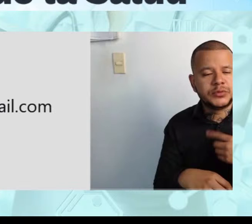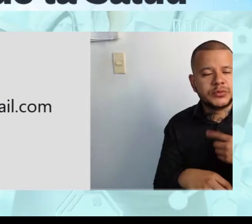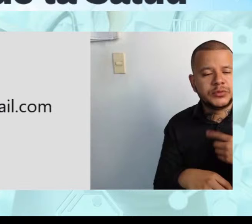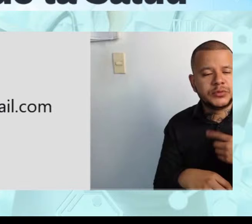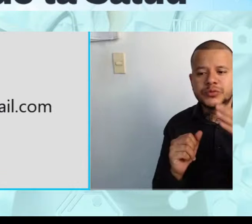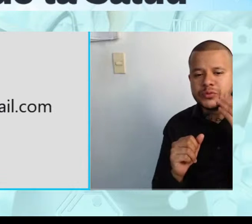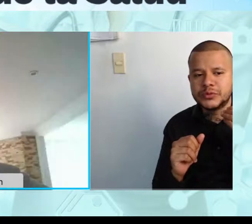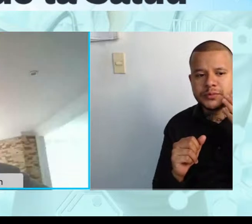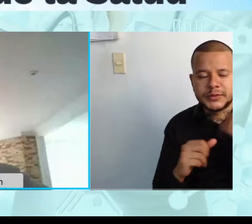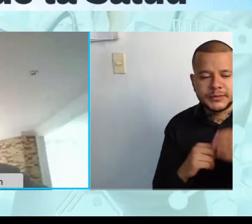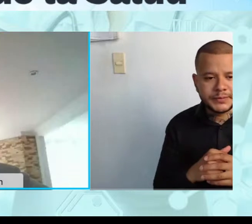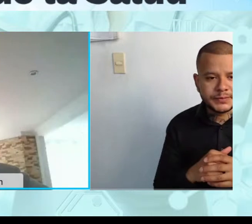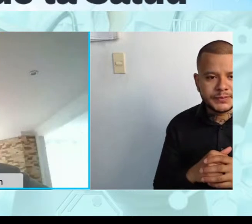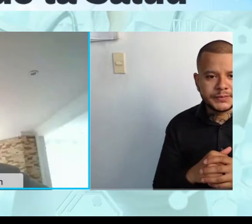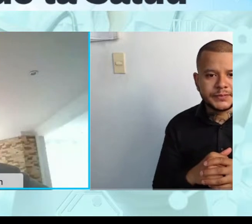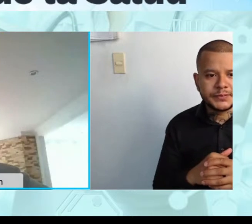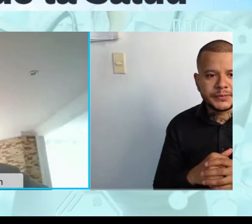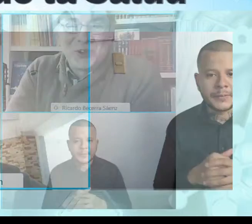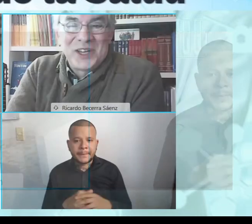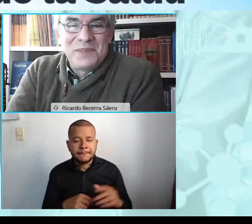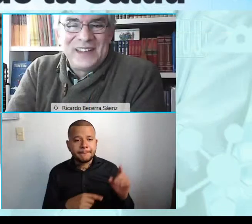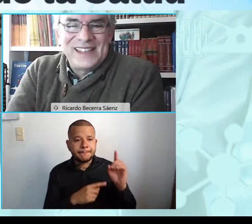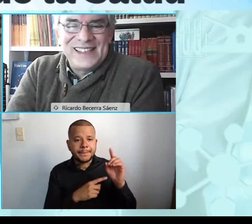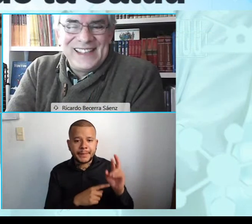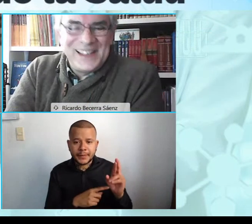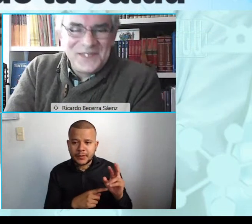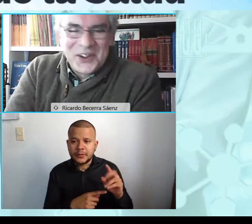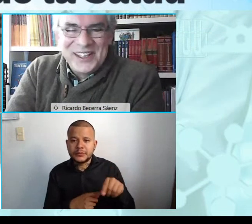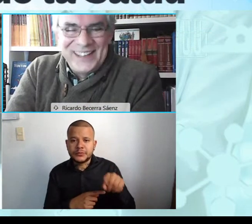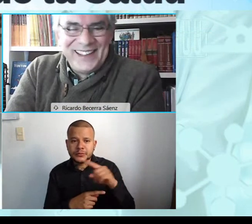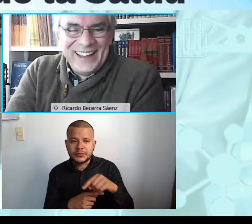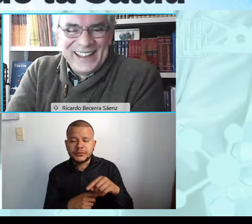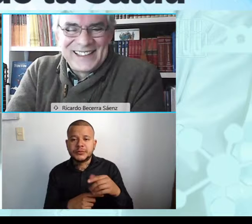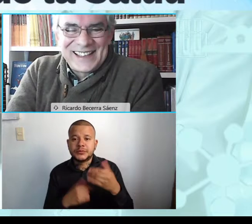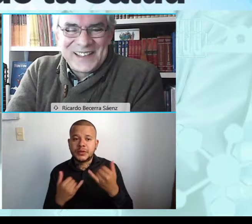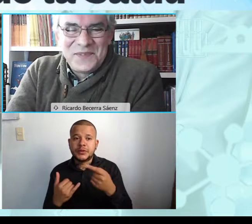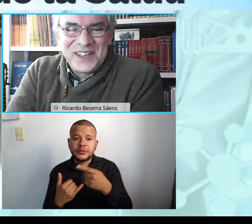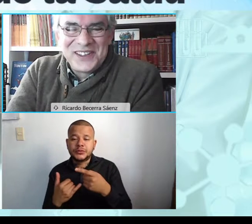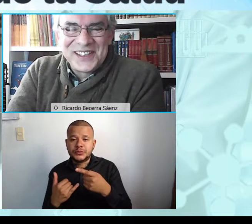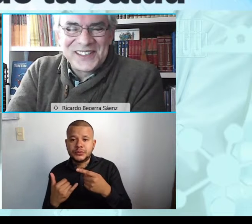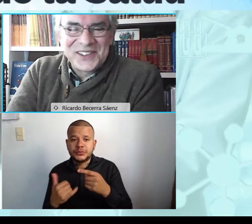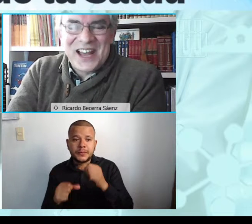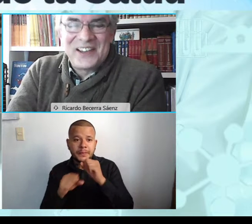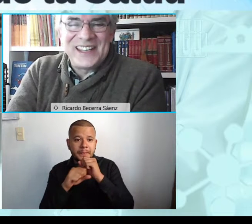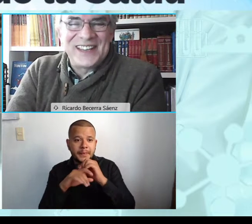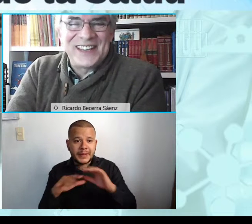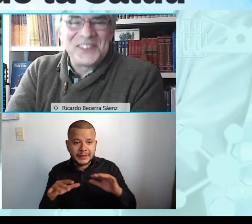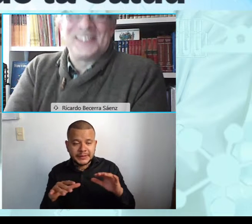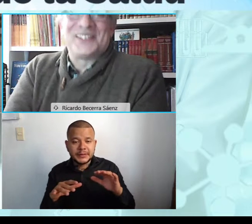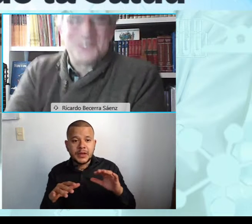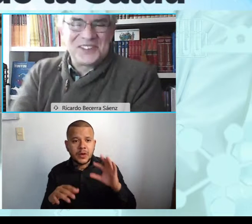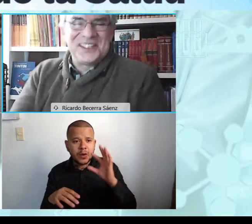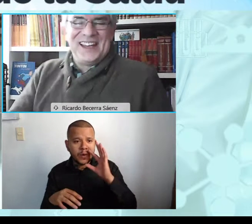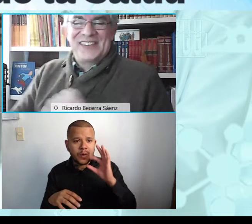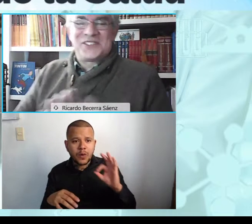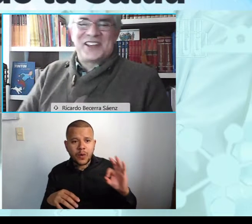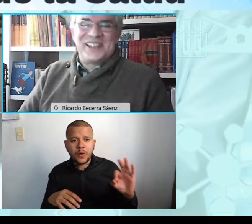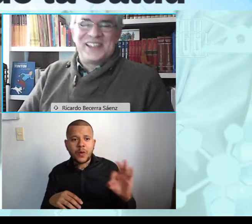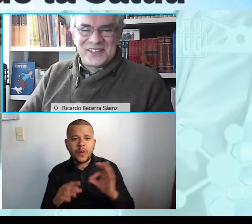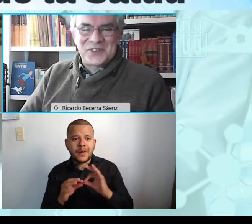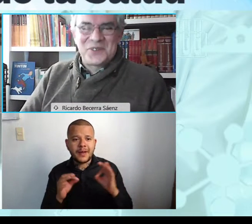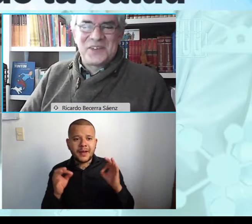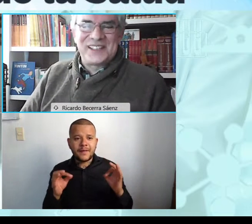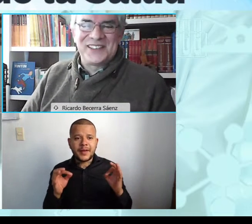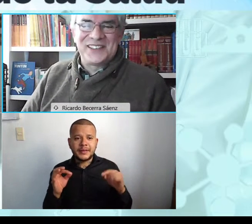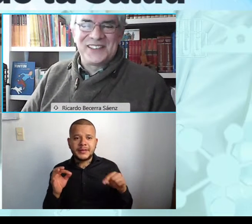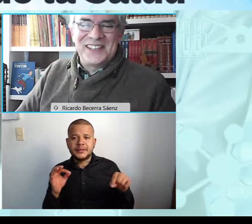tienen estos doctores. Tú eres bendecida hoy. Estás en medio de estos caballeros, de todos estos caballeros